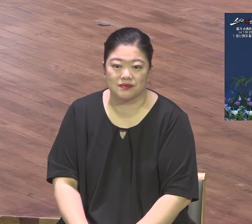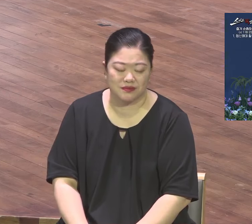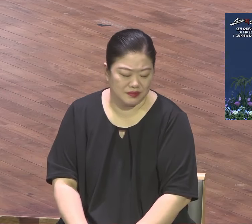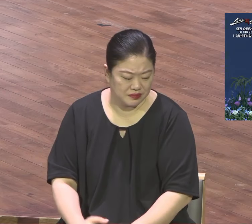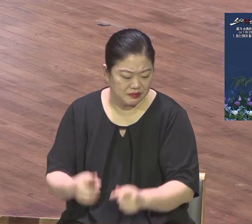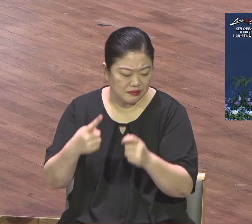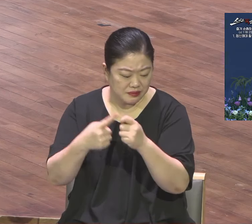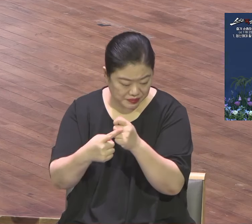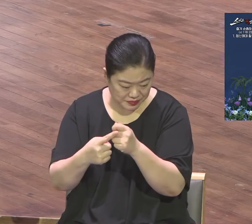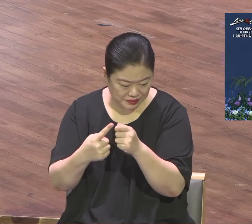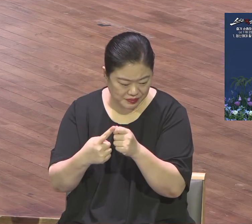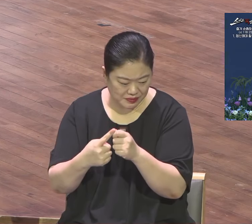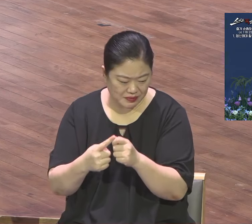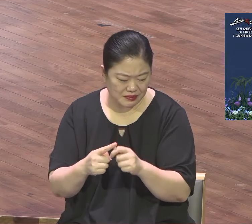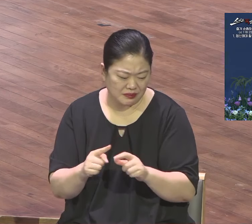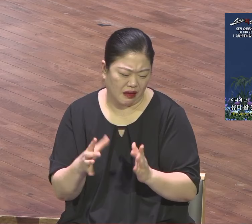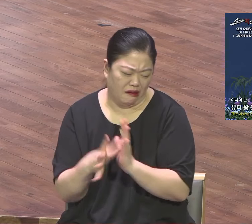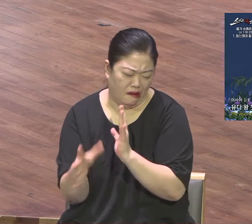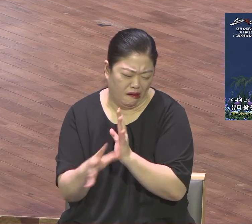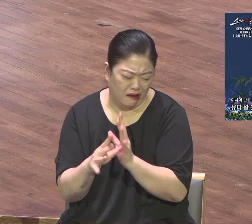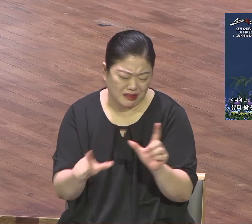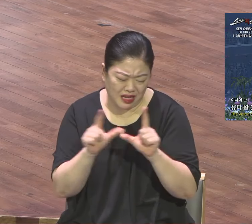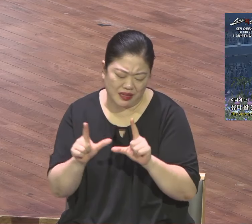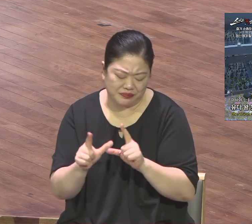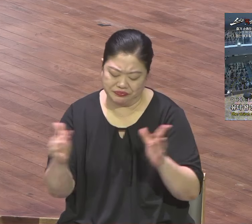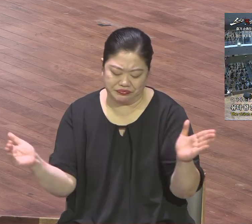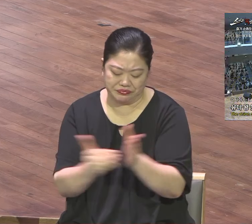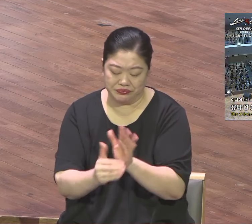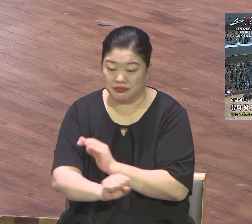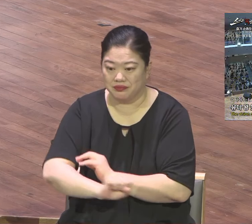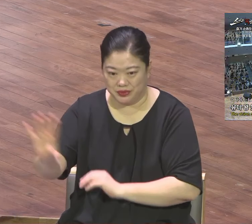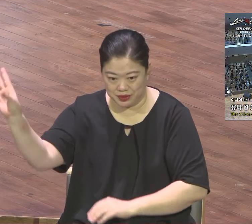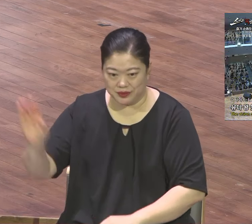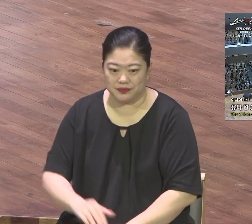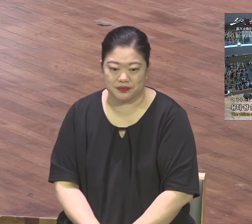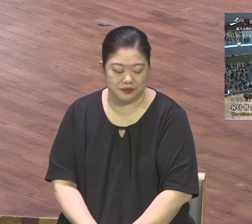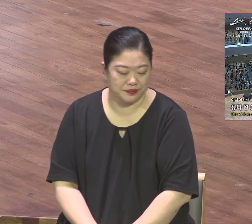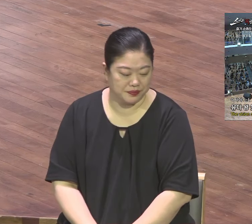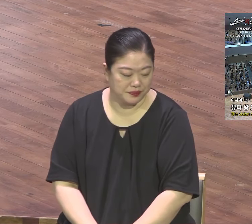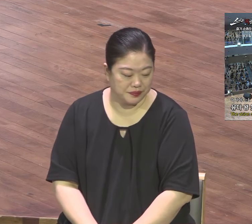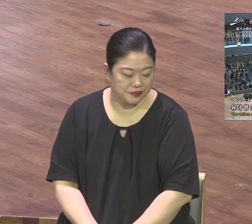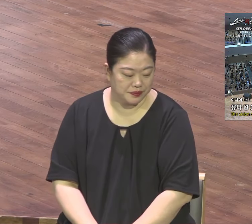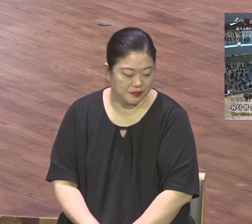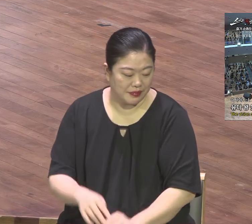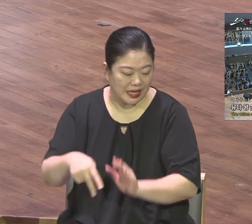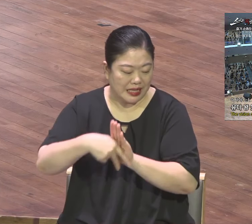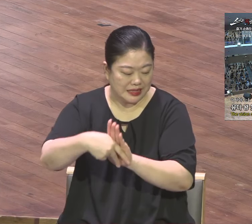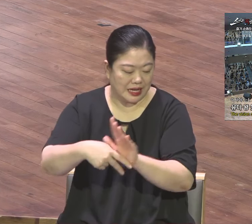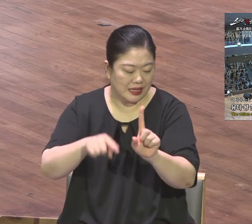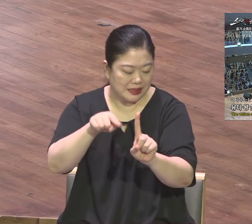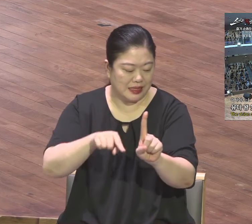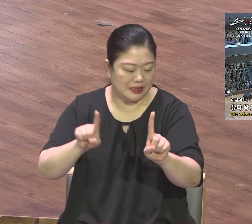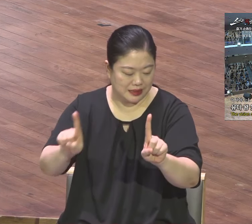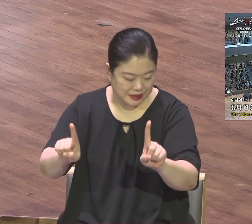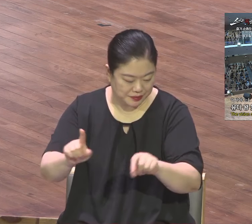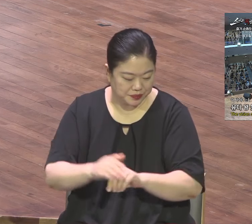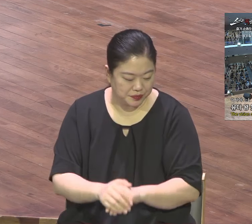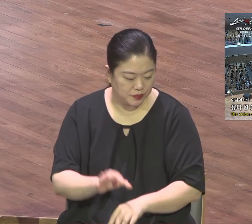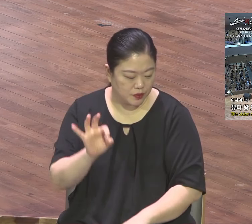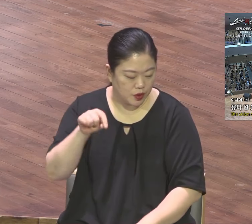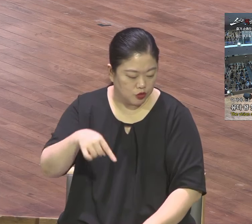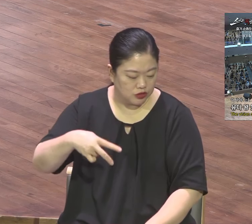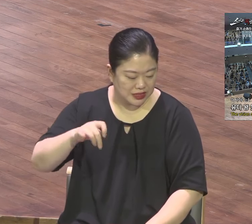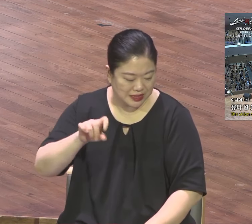배역한 삶입니다. 1절을 봅니다. 1절 이사야서 1장 1절 유다왕 우시아와 요담과